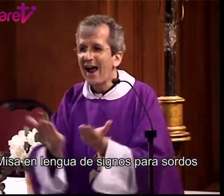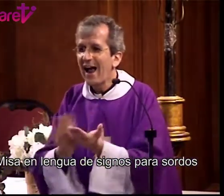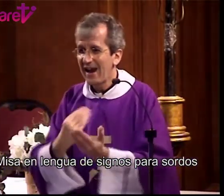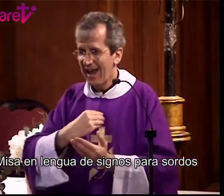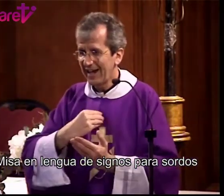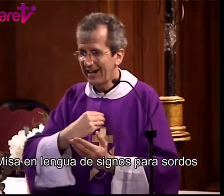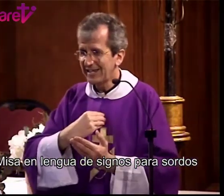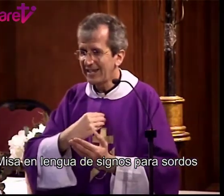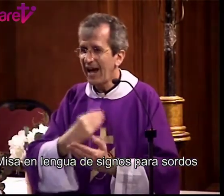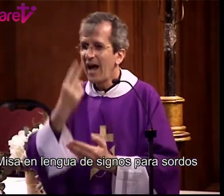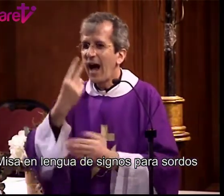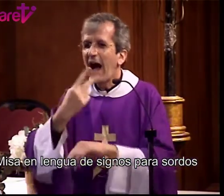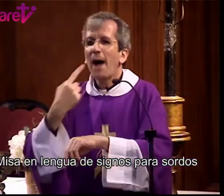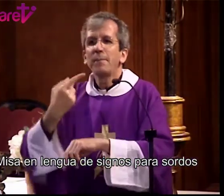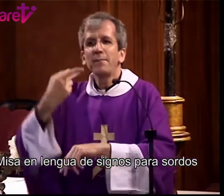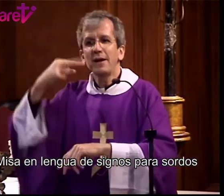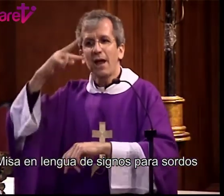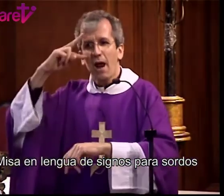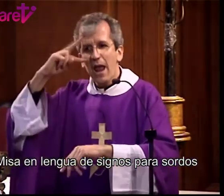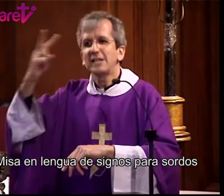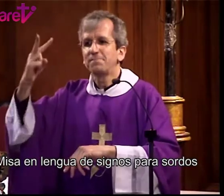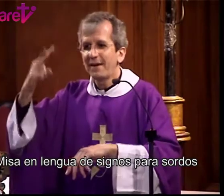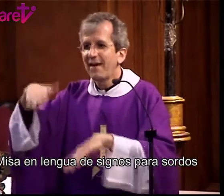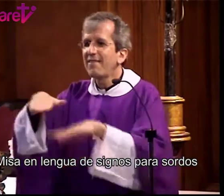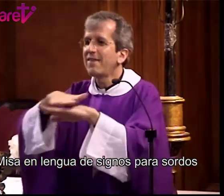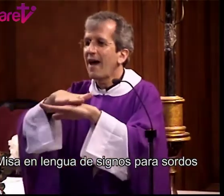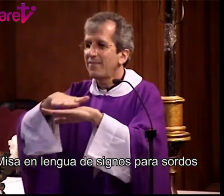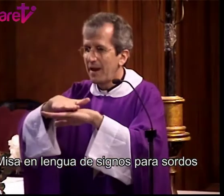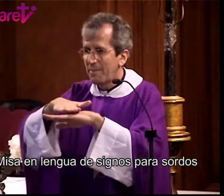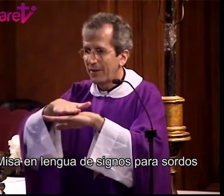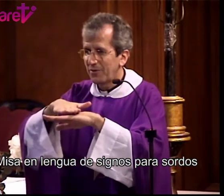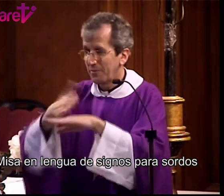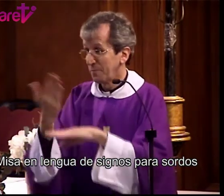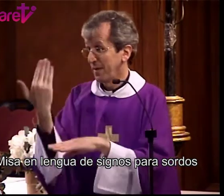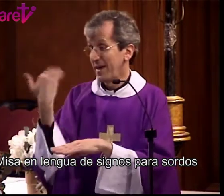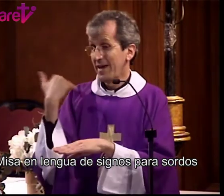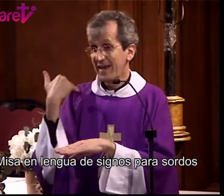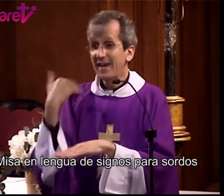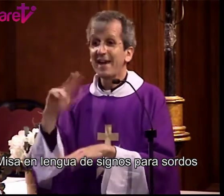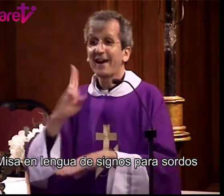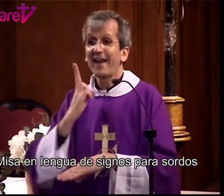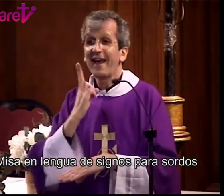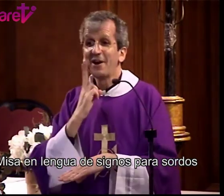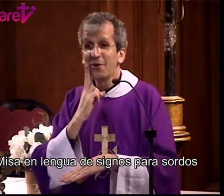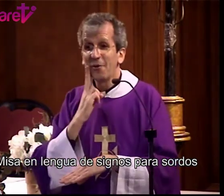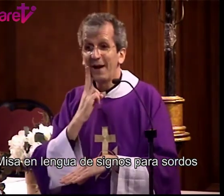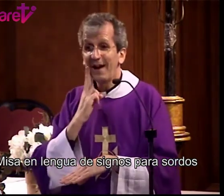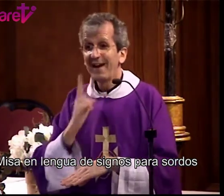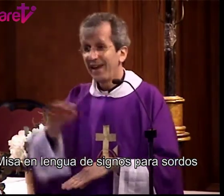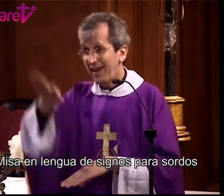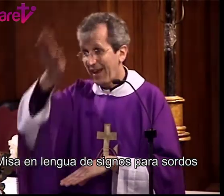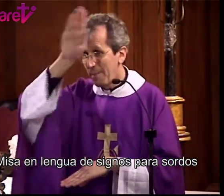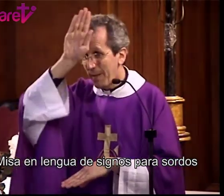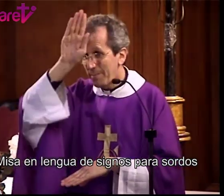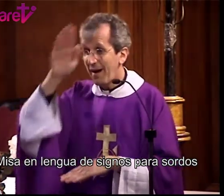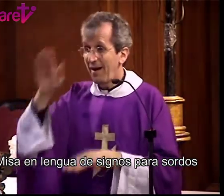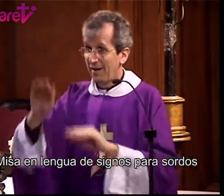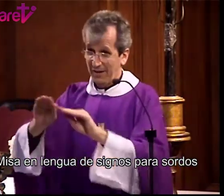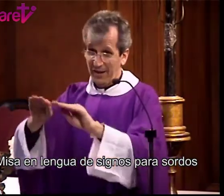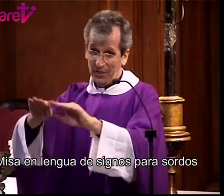la Iglesia a vivir la experiencia del perdón. Y ayer en Roma el Papa hizo